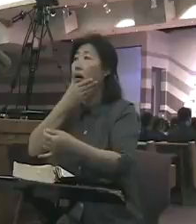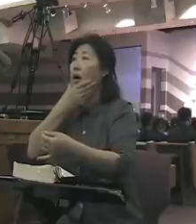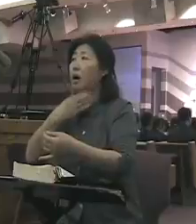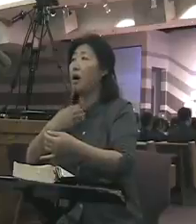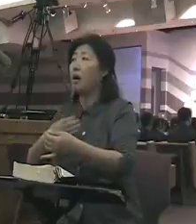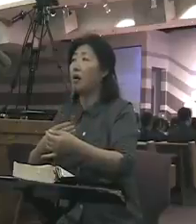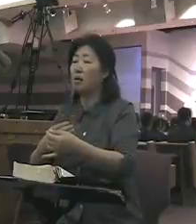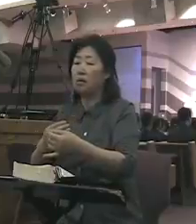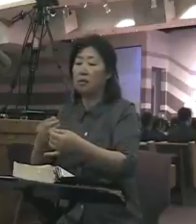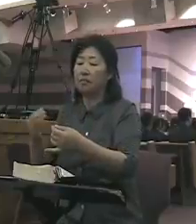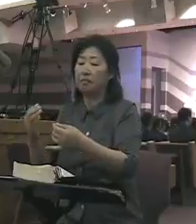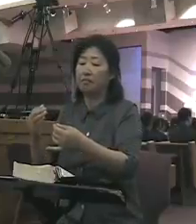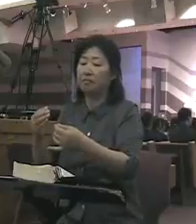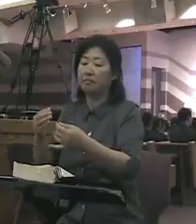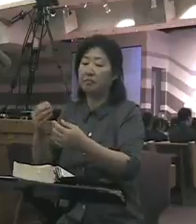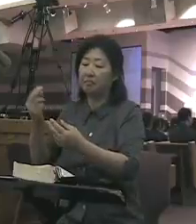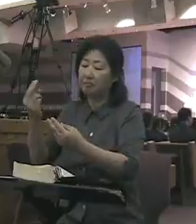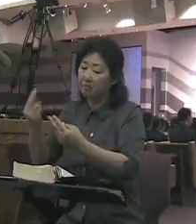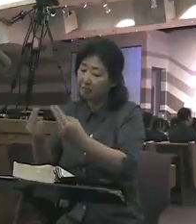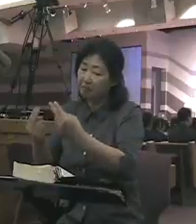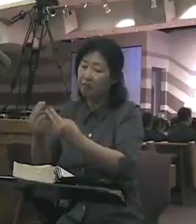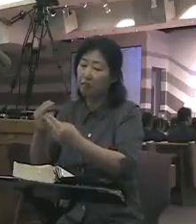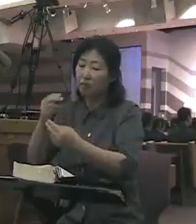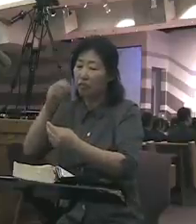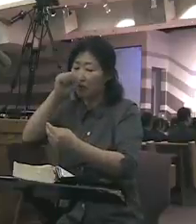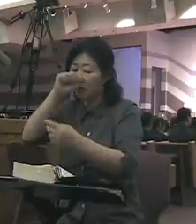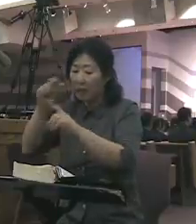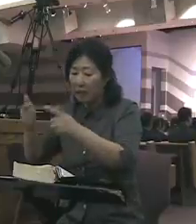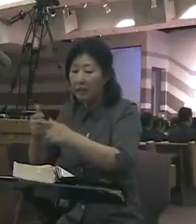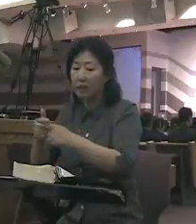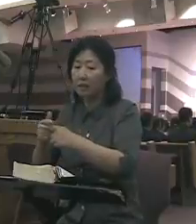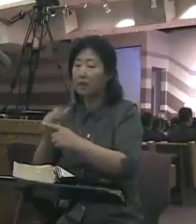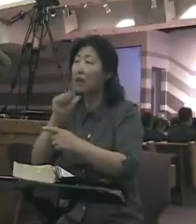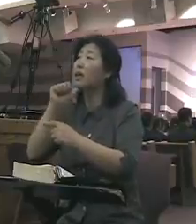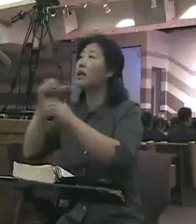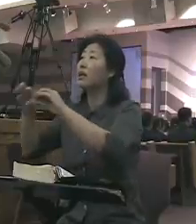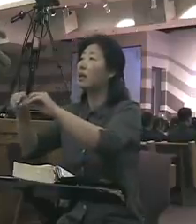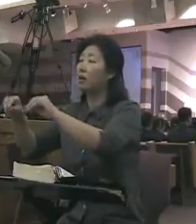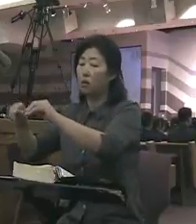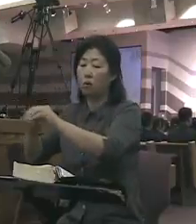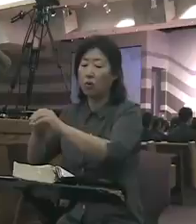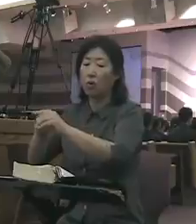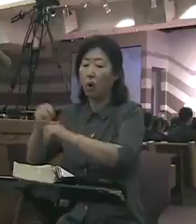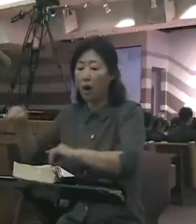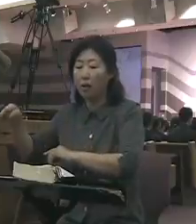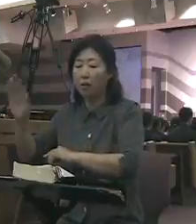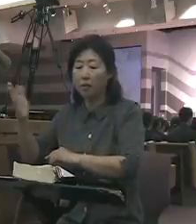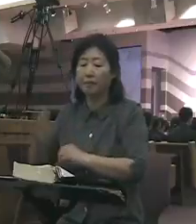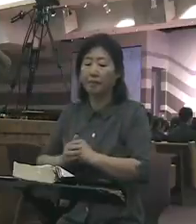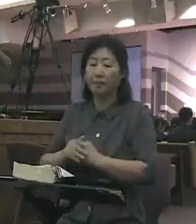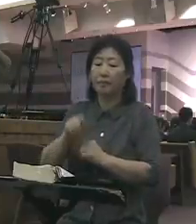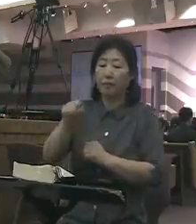비교적으로 건조하고 삭막했던 가나안 땅으로 그는 가게 됩니다. 이것이 오늘 본문의